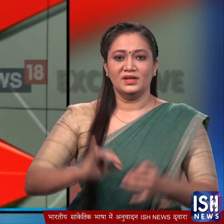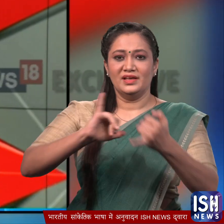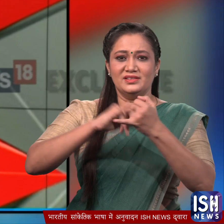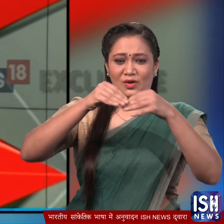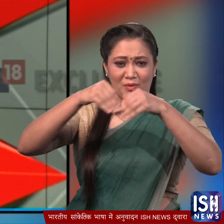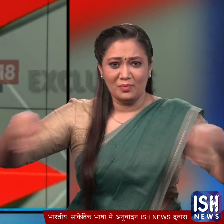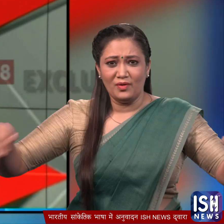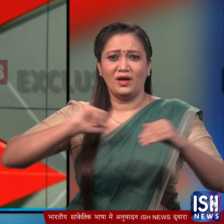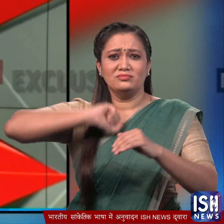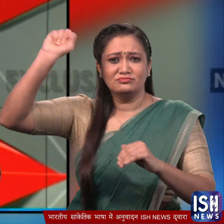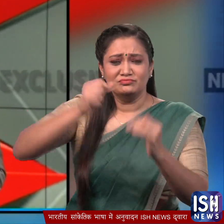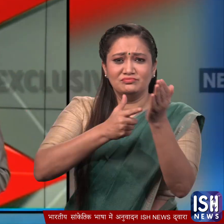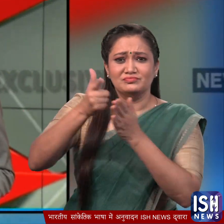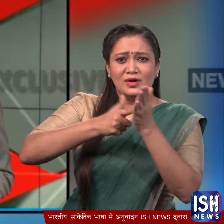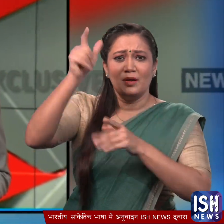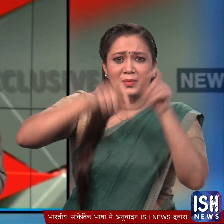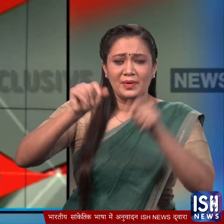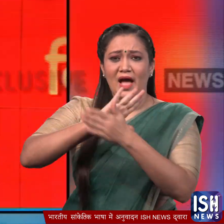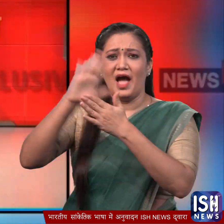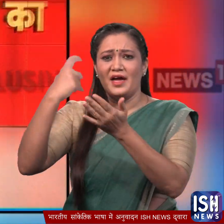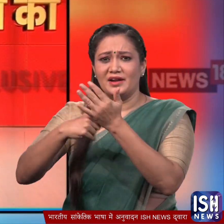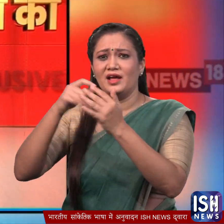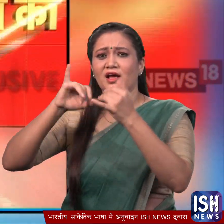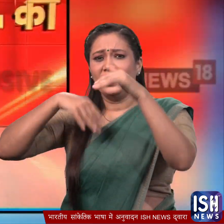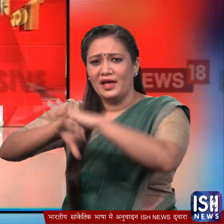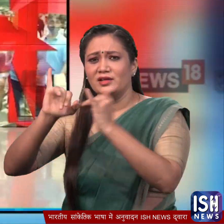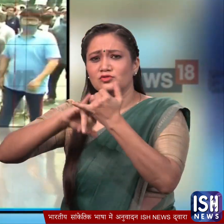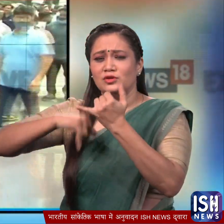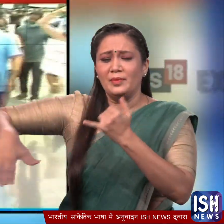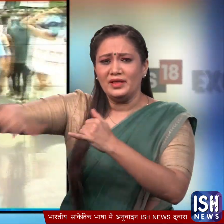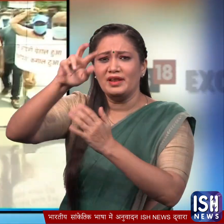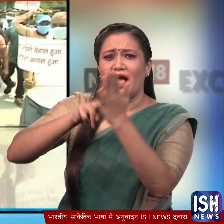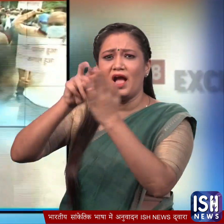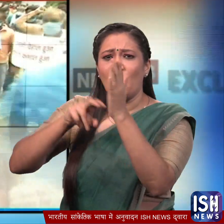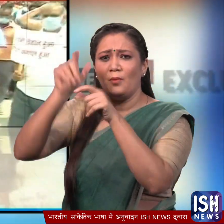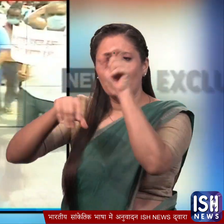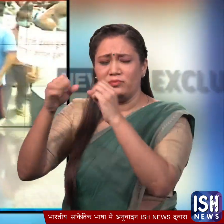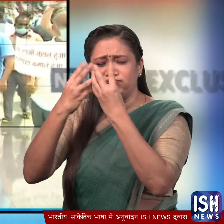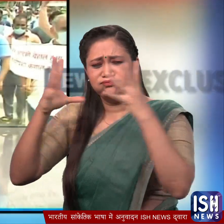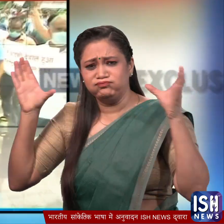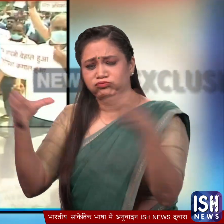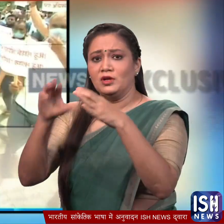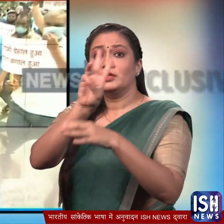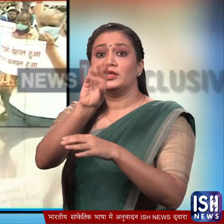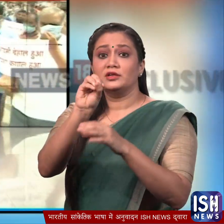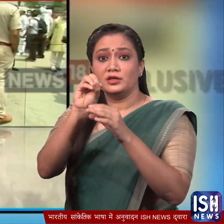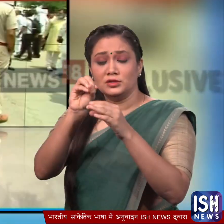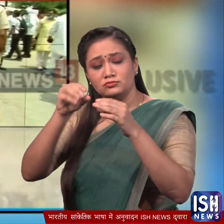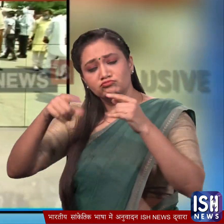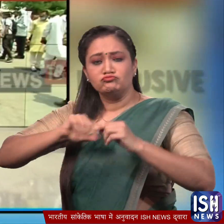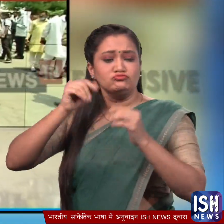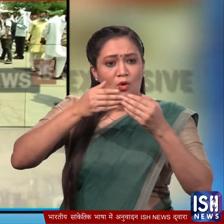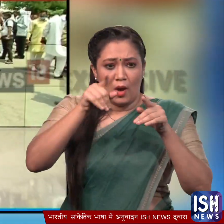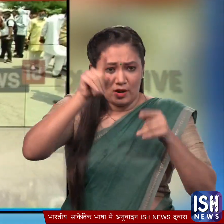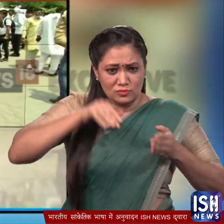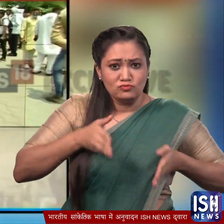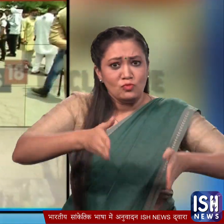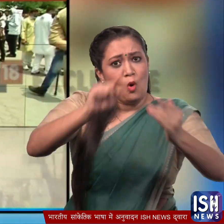सिंघू बॉर्डर पर आंदोलन कर रहे किसानों के खिलाफ हरियाणा के सोनीपत जिले के 30 गांवों के लोग एकजुट हो गए और एक तरफ का रास्ता खोलने की मांग